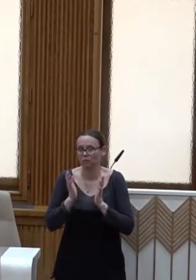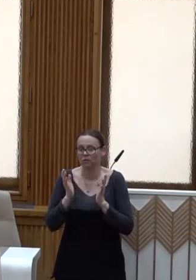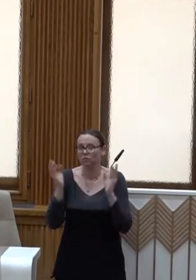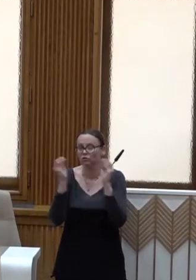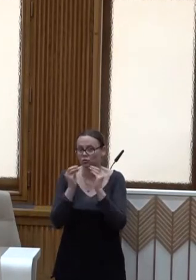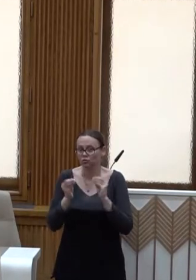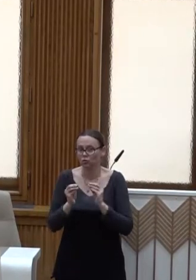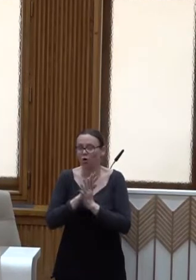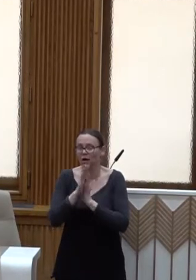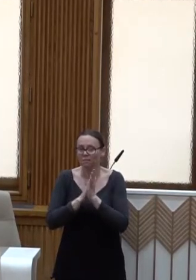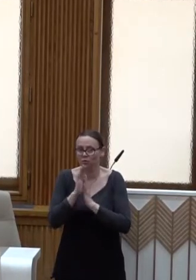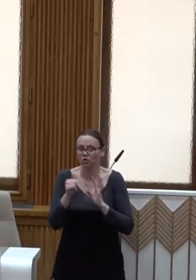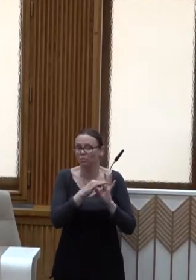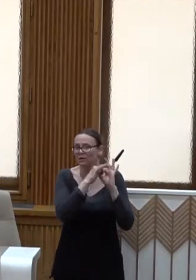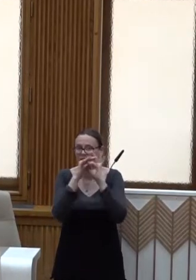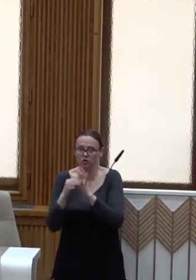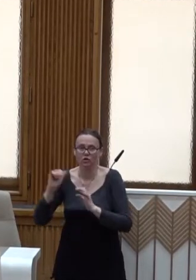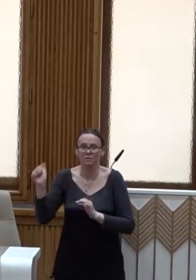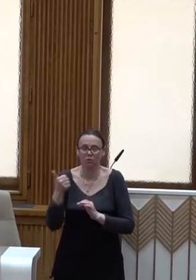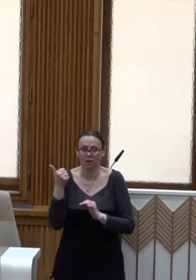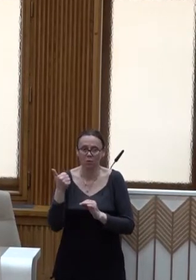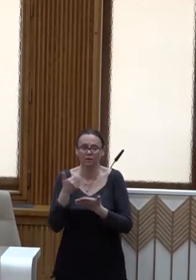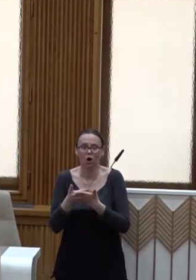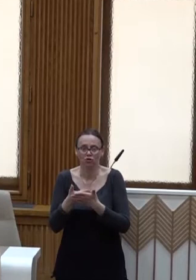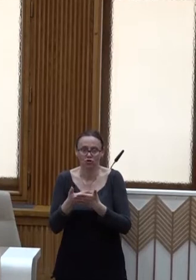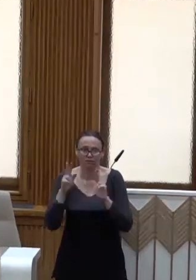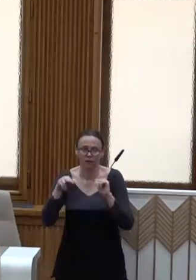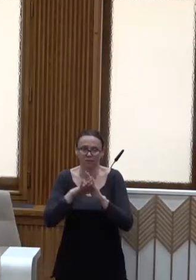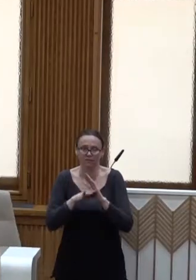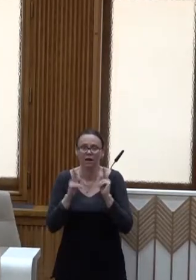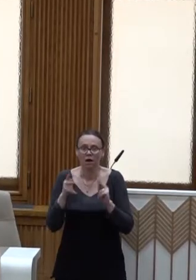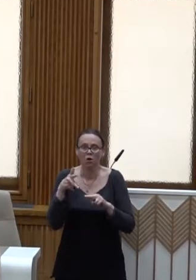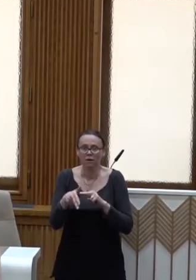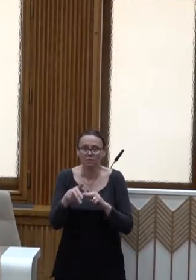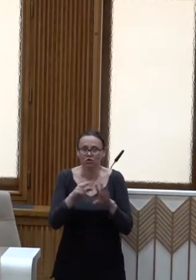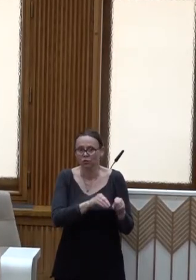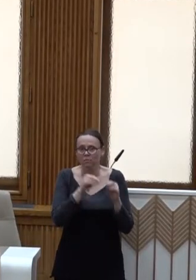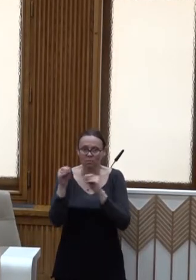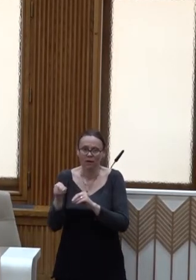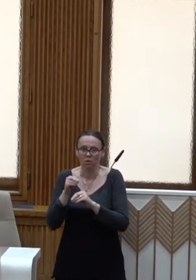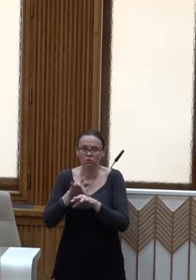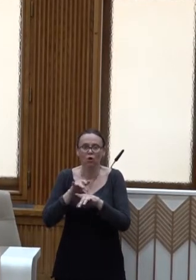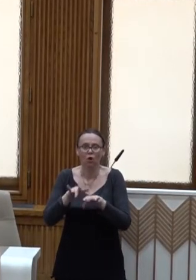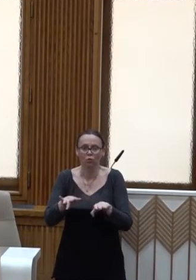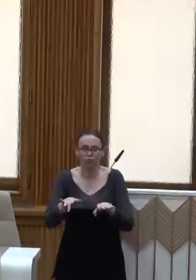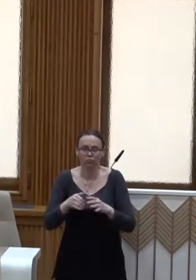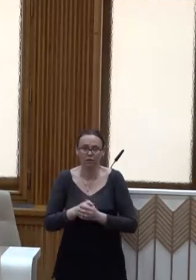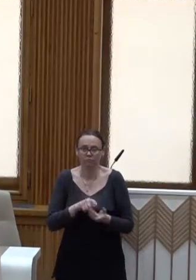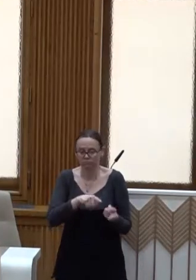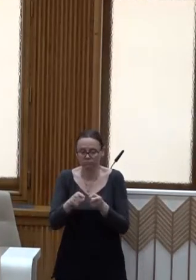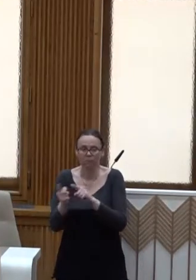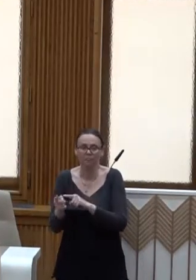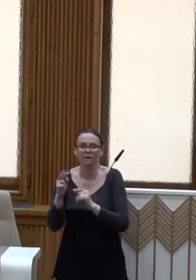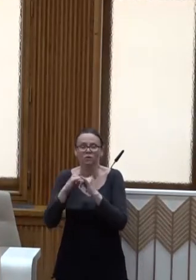naprošamo, da ves čas ponavljate osnovna pravila, kako preprečujemo prenos okužbe. V